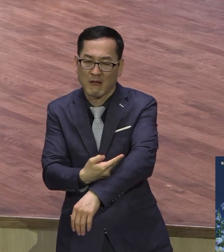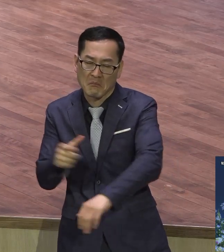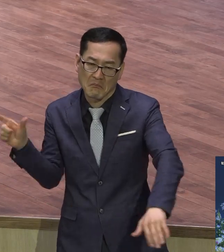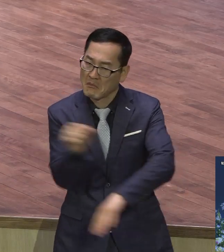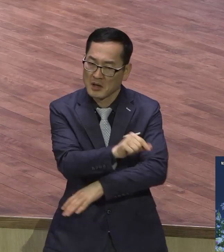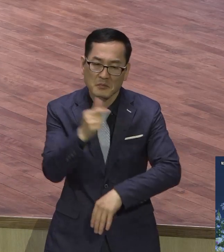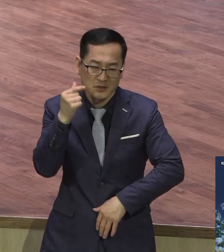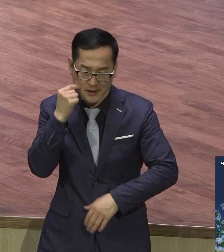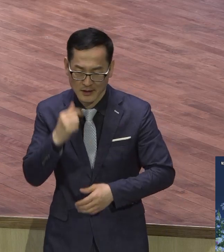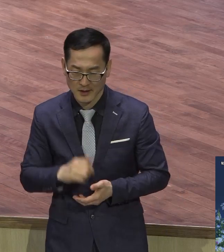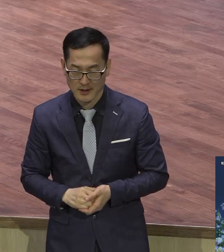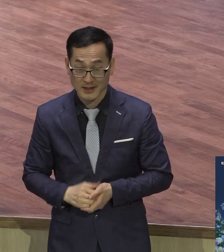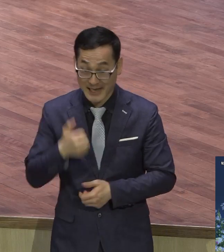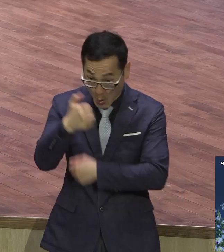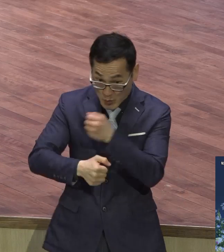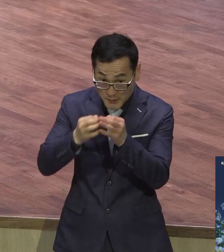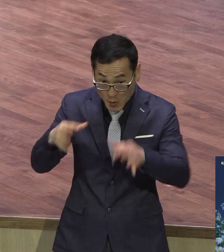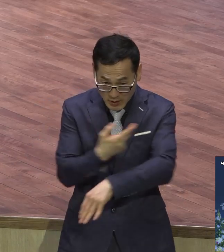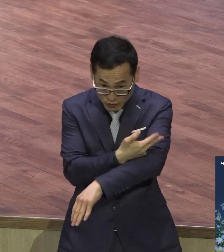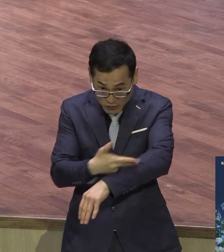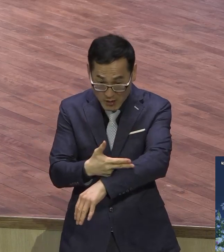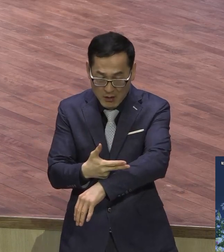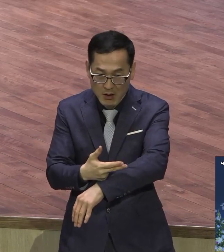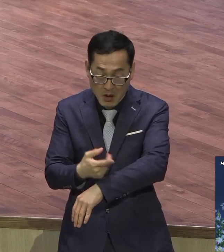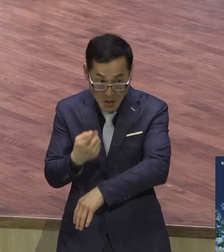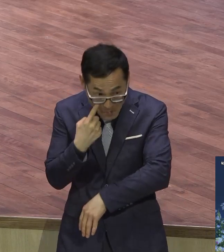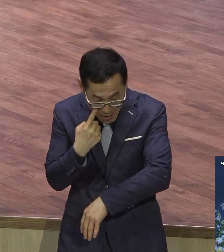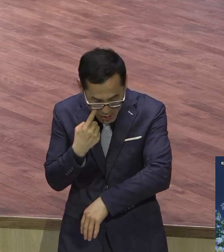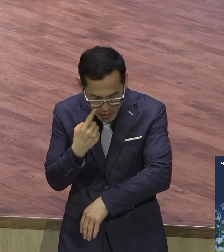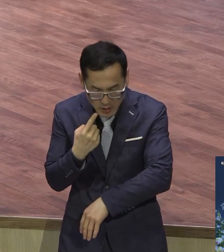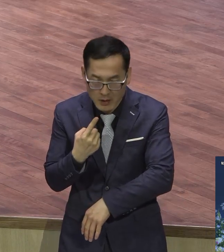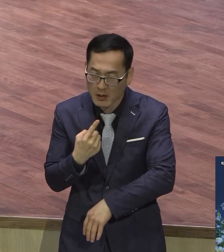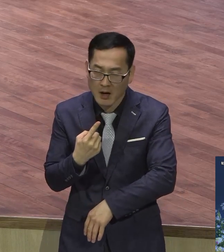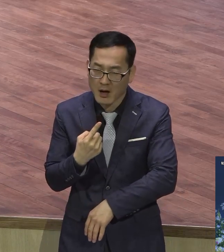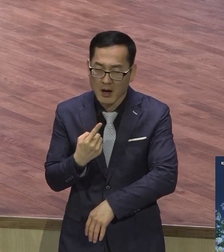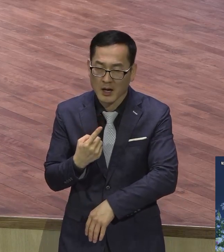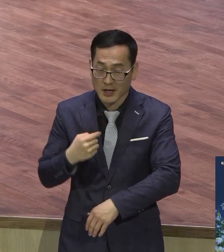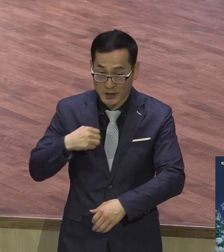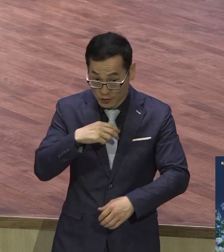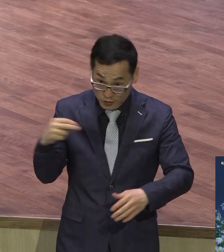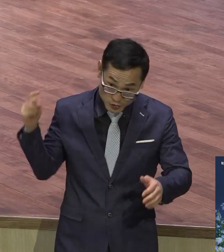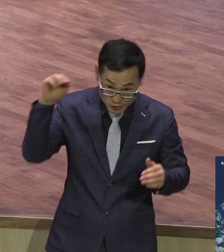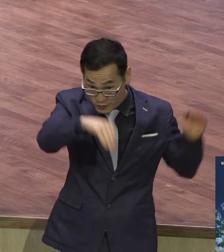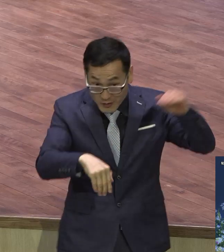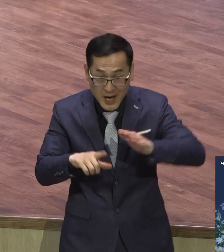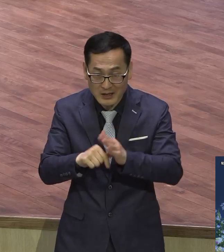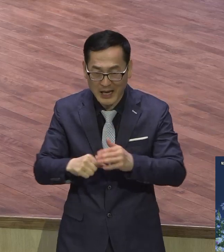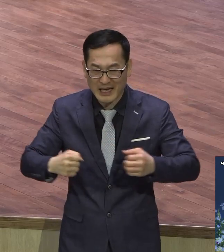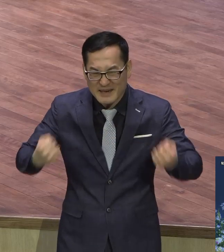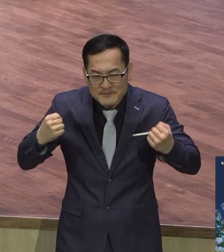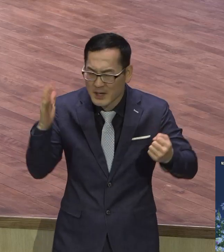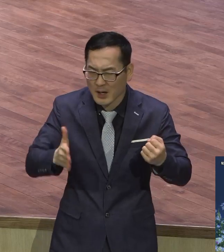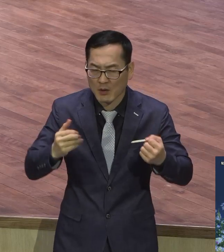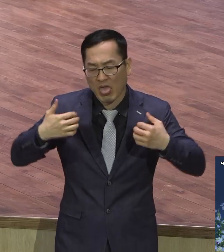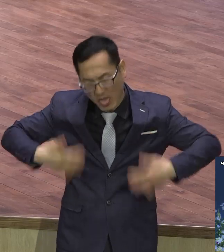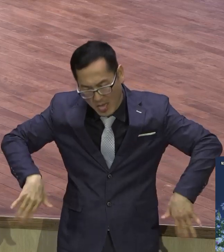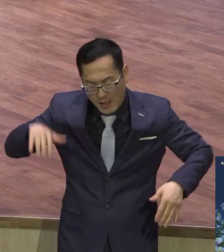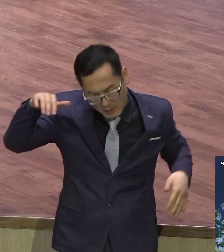아니다. 50년 내가 수영을 했는데 수영은 힘을 빼는 것이다. 힘을 빼야 된다.